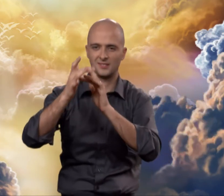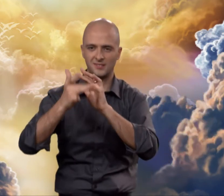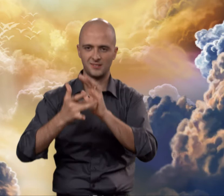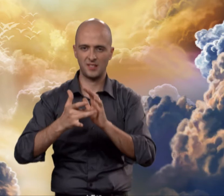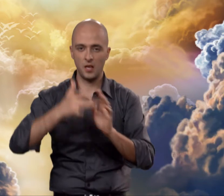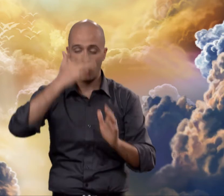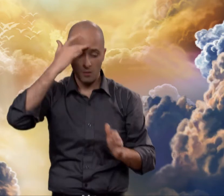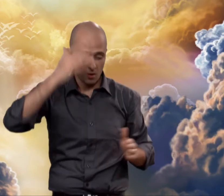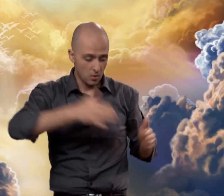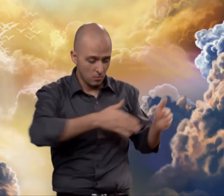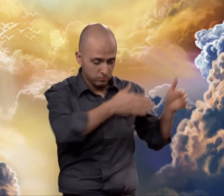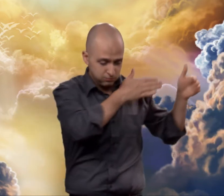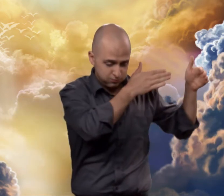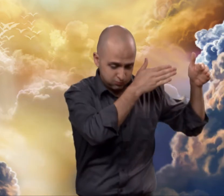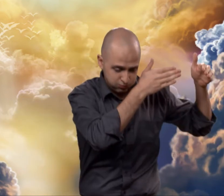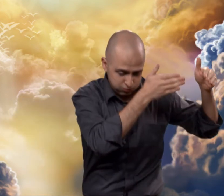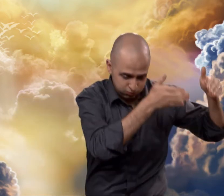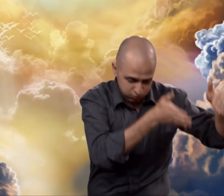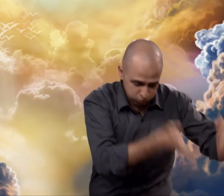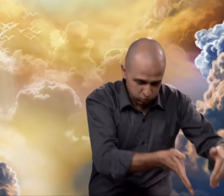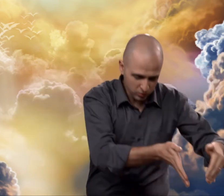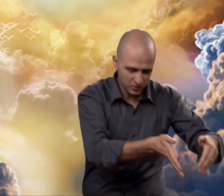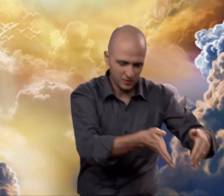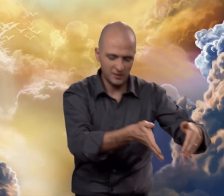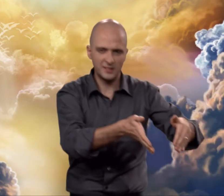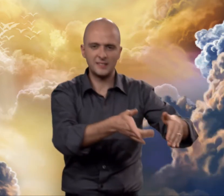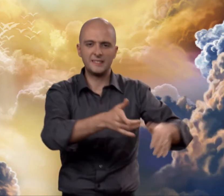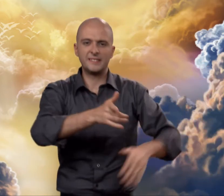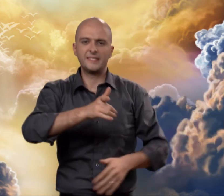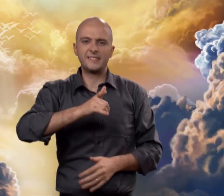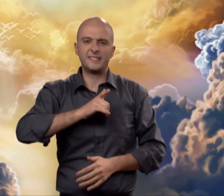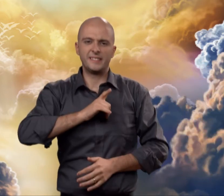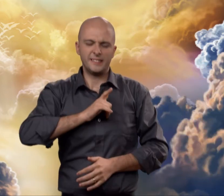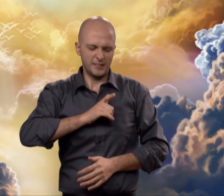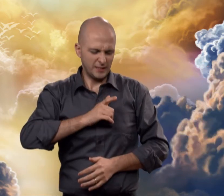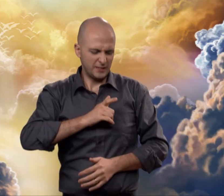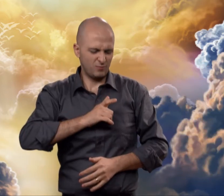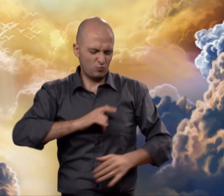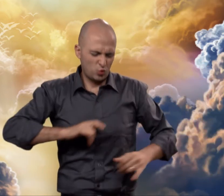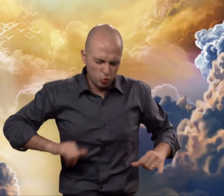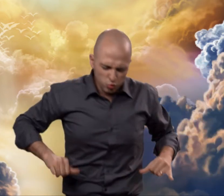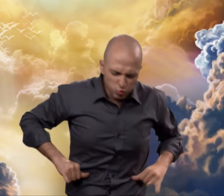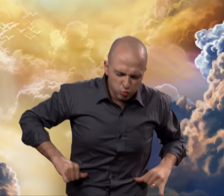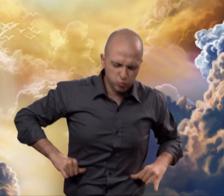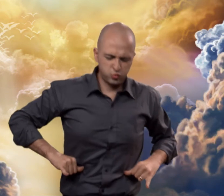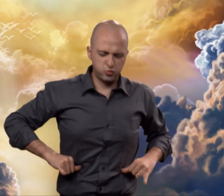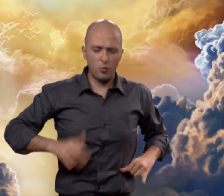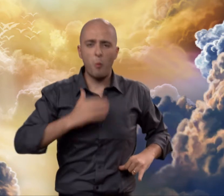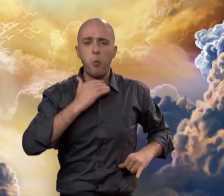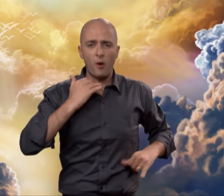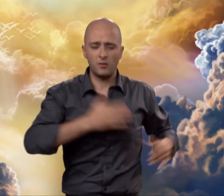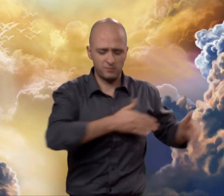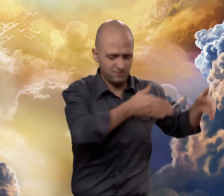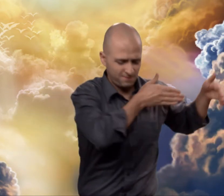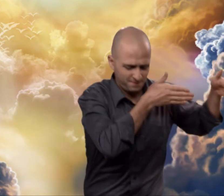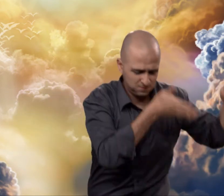conhecidos. Mas através das eras eternas, novas verdades serão continuamente apresentadas à mente cheia de admiração e